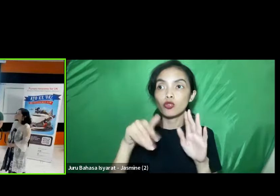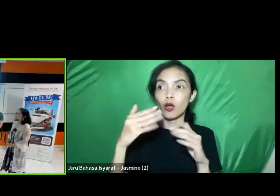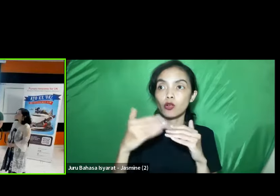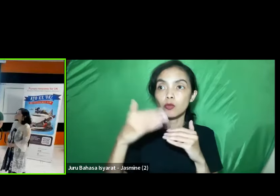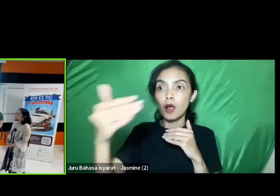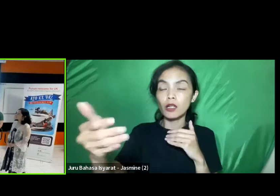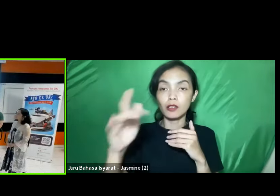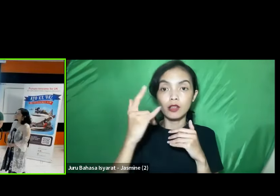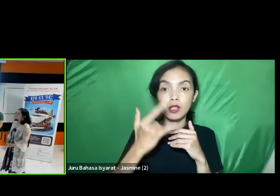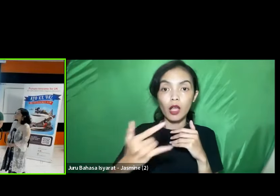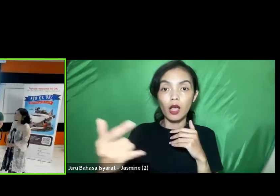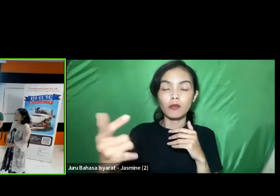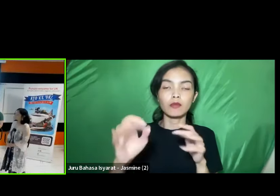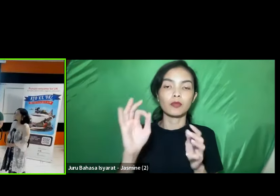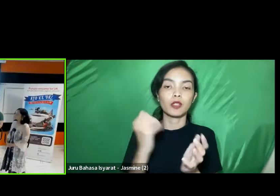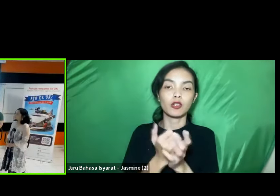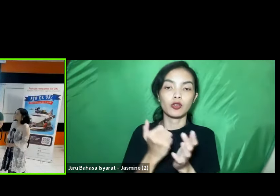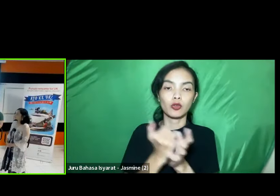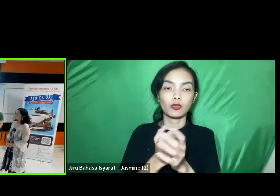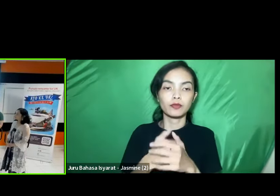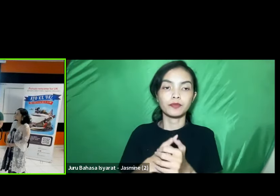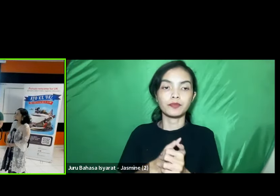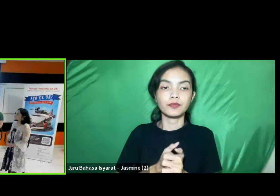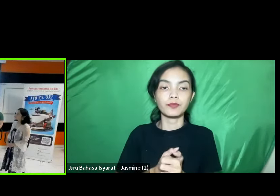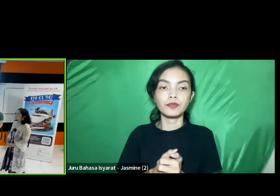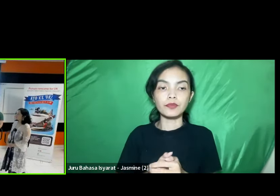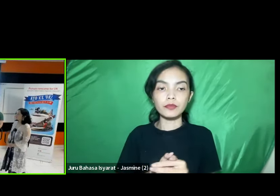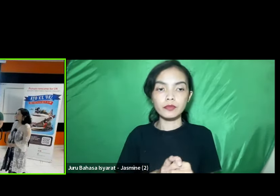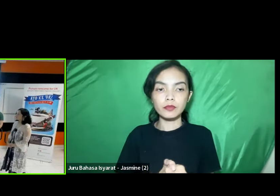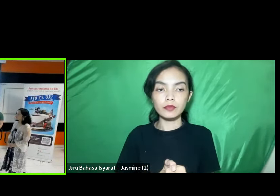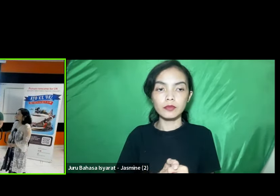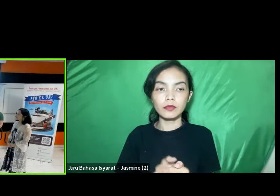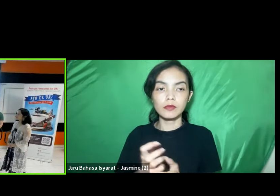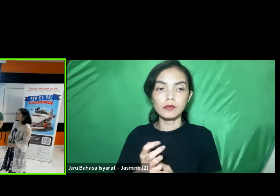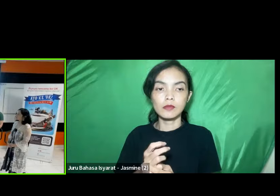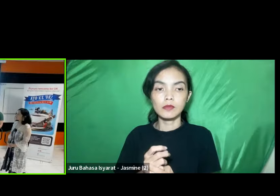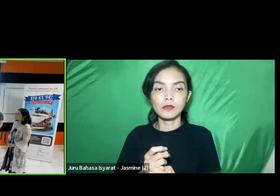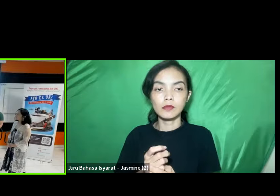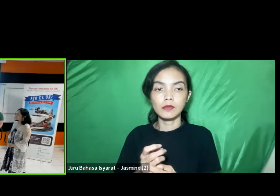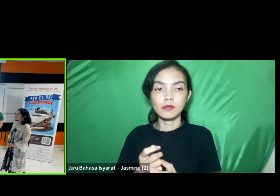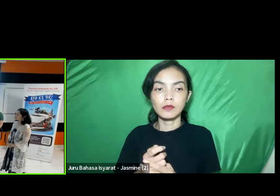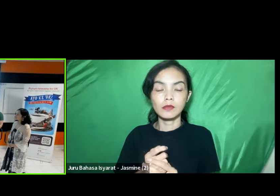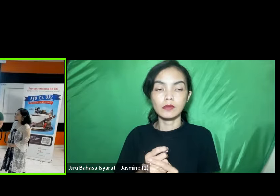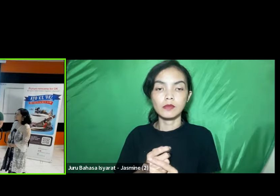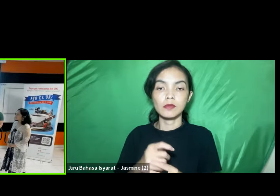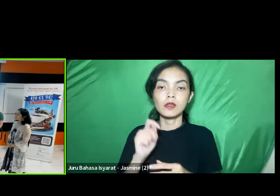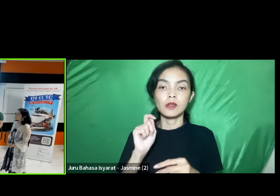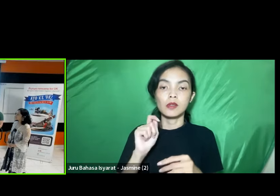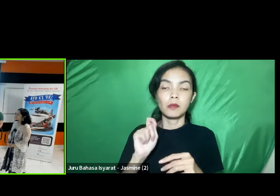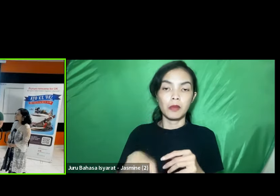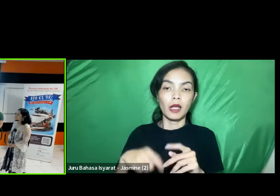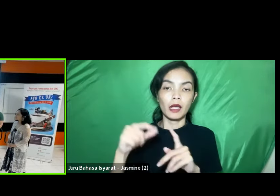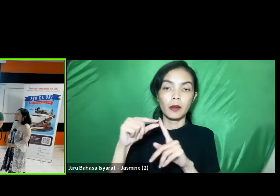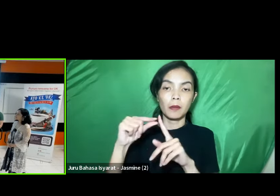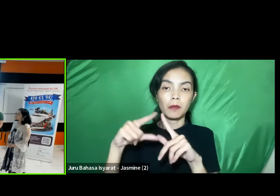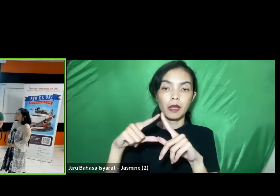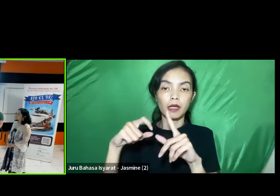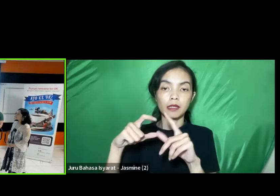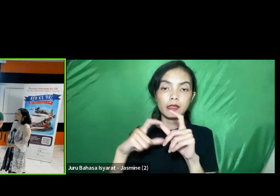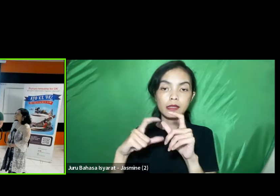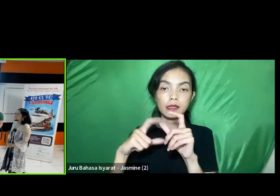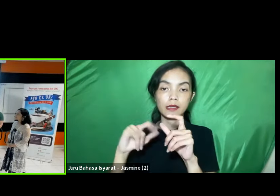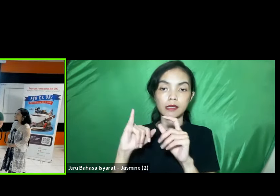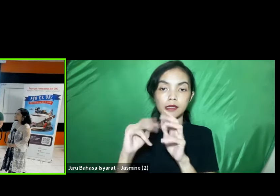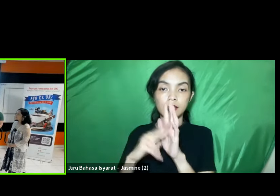yang memang benar-benar masih tren gitu loh jadi e in passing grade aja yang penting